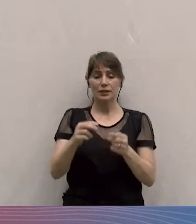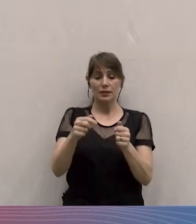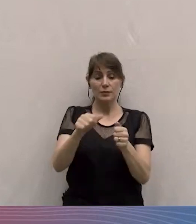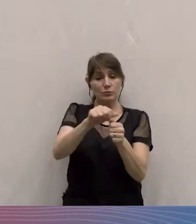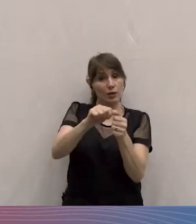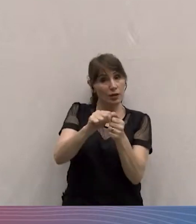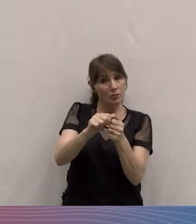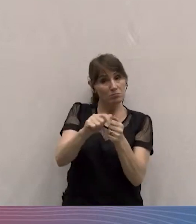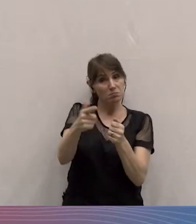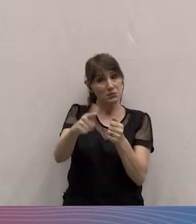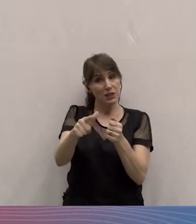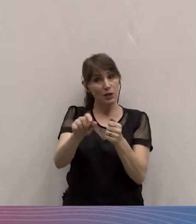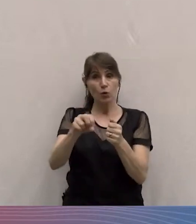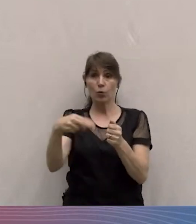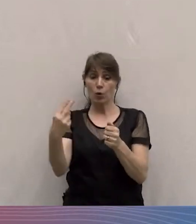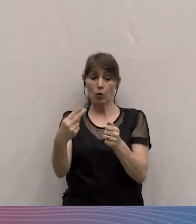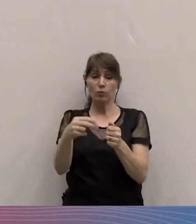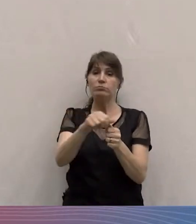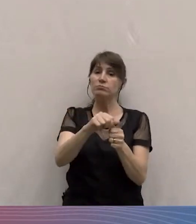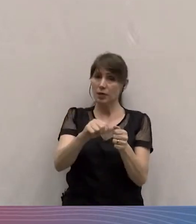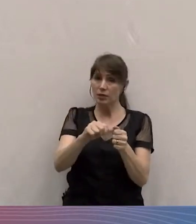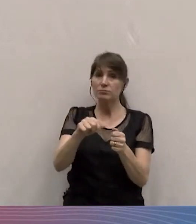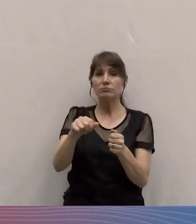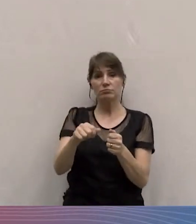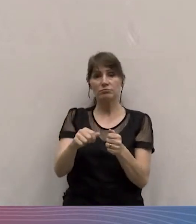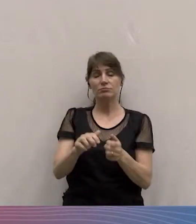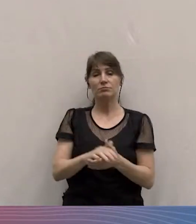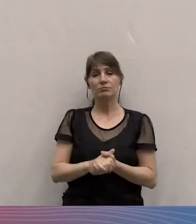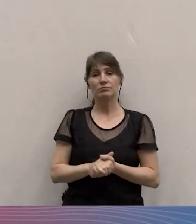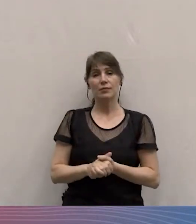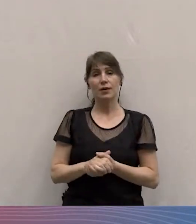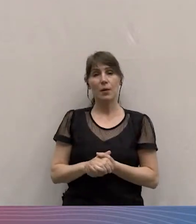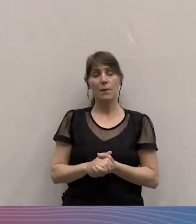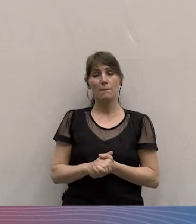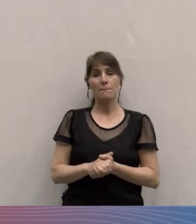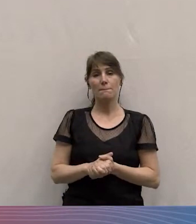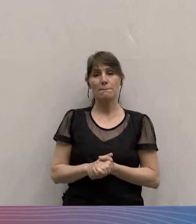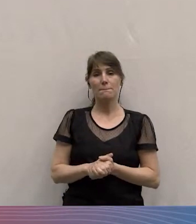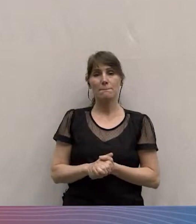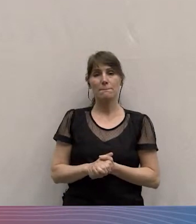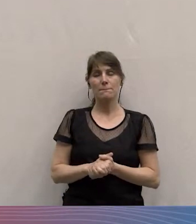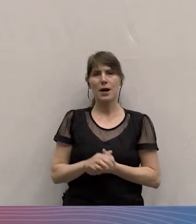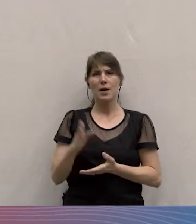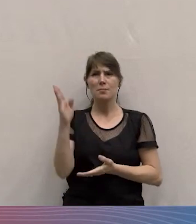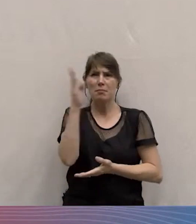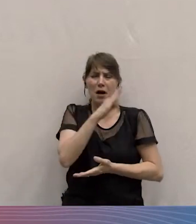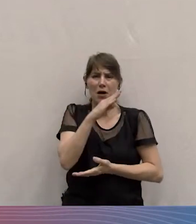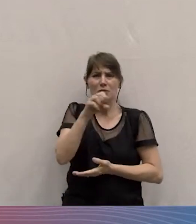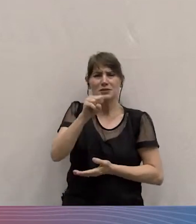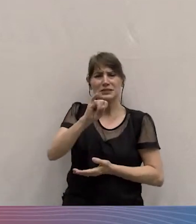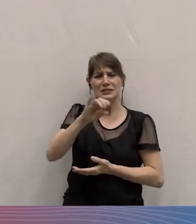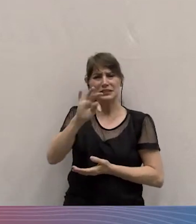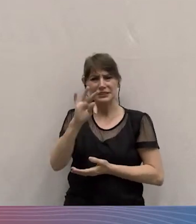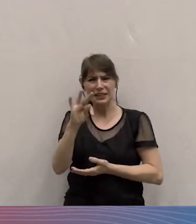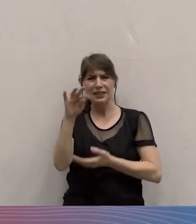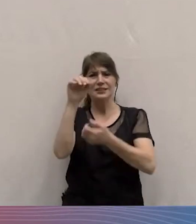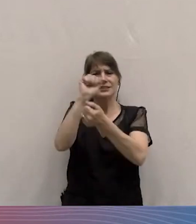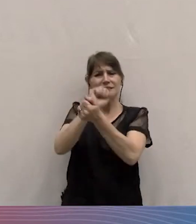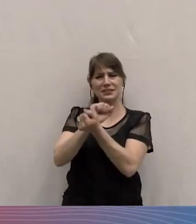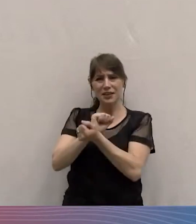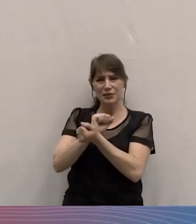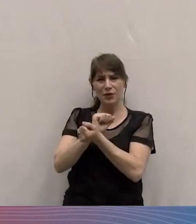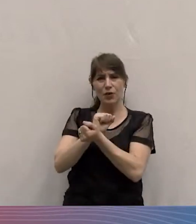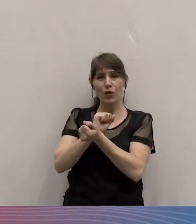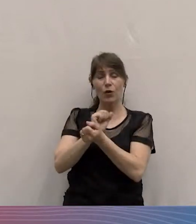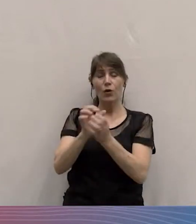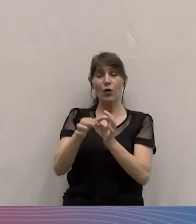circuncisão, nem incircuncisão, bárbaro, cita, escravo